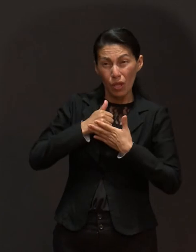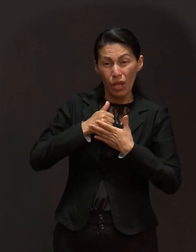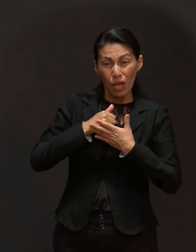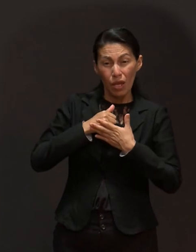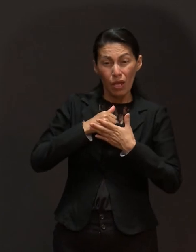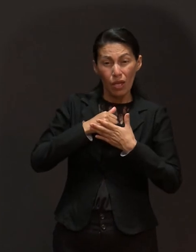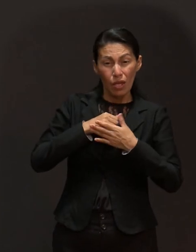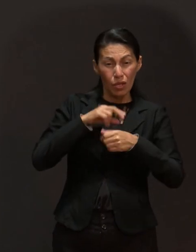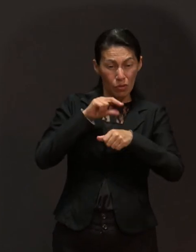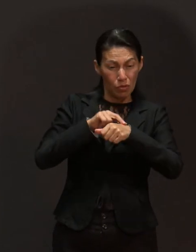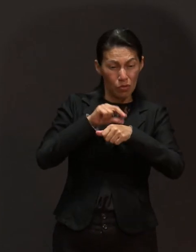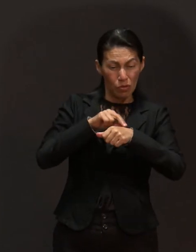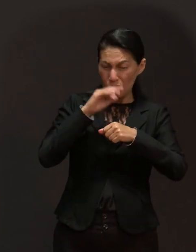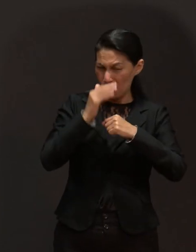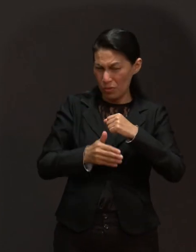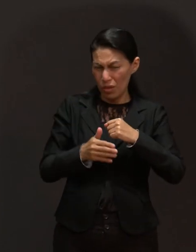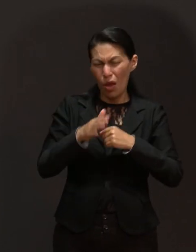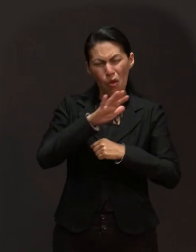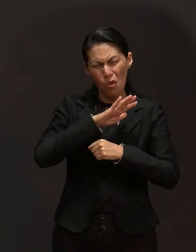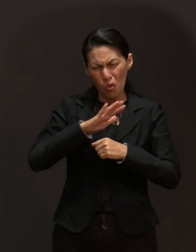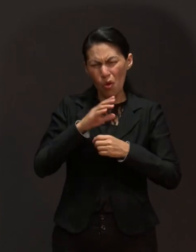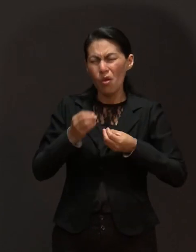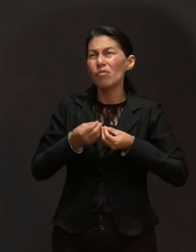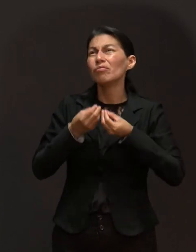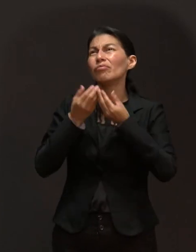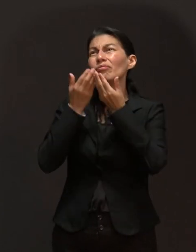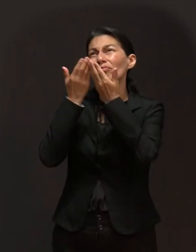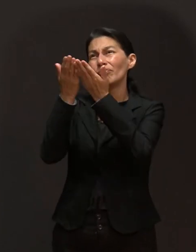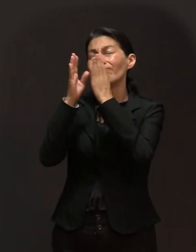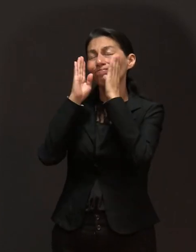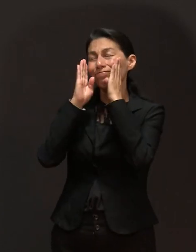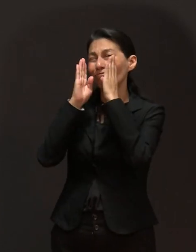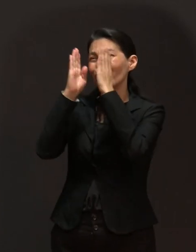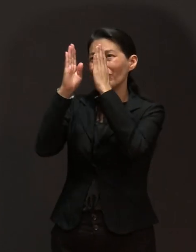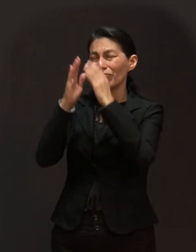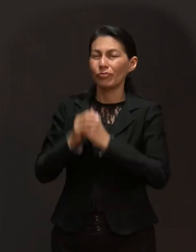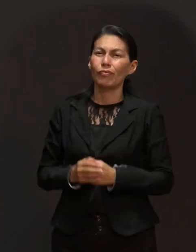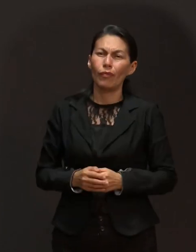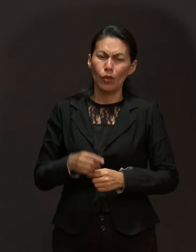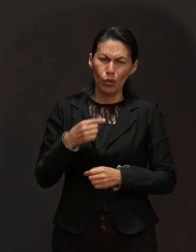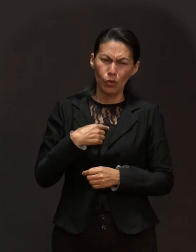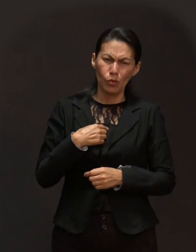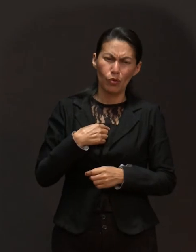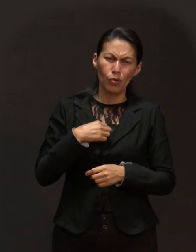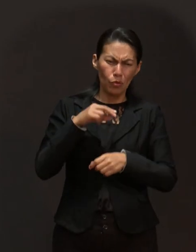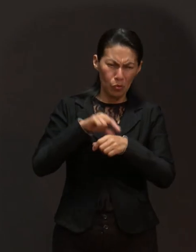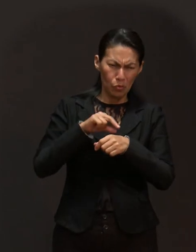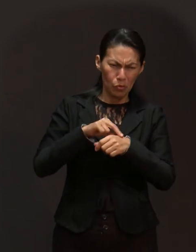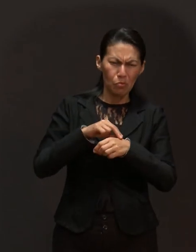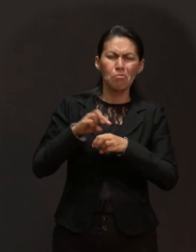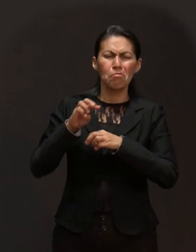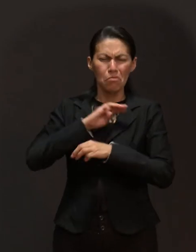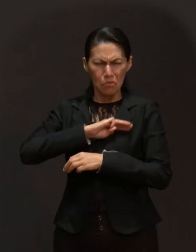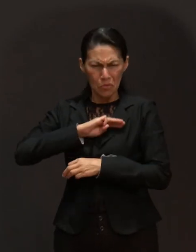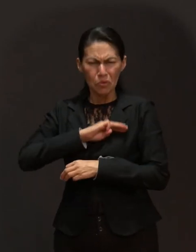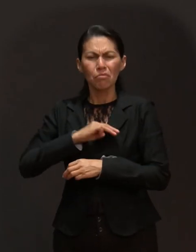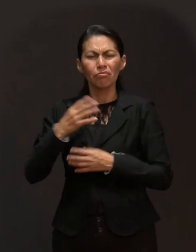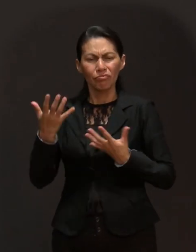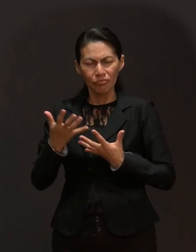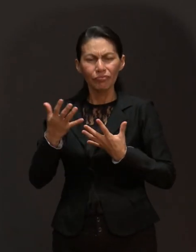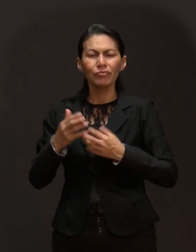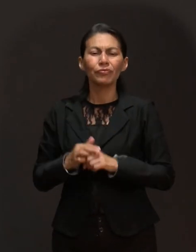la carrera por su gracia, pues iba a dedicar mi talento a Él y iba a completar a ser un médico misionero.